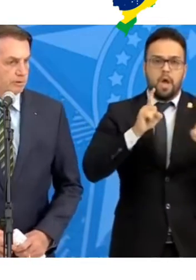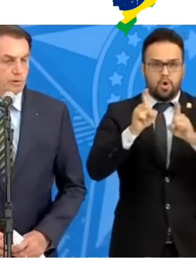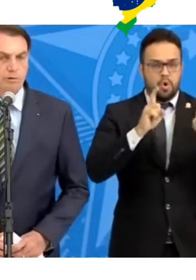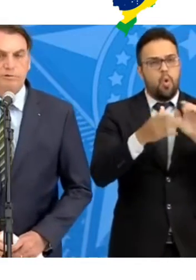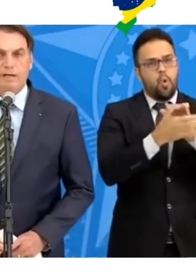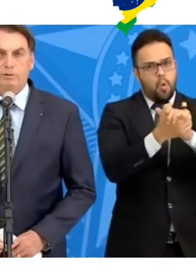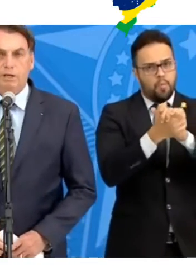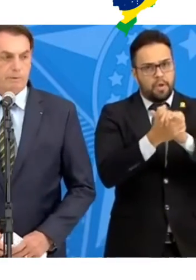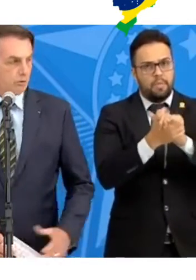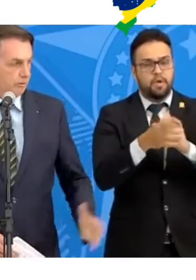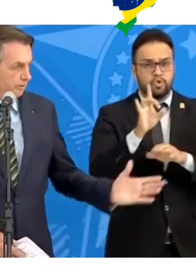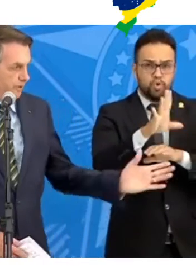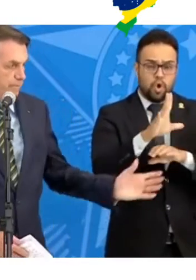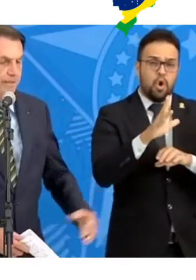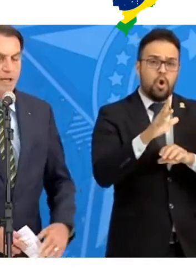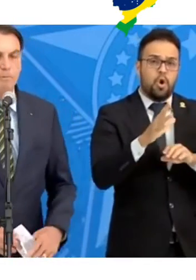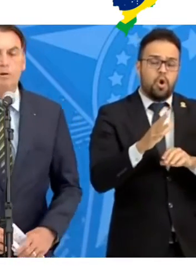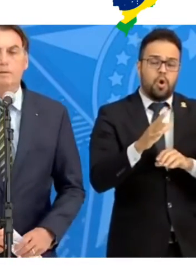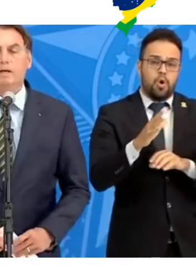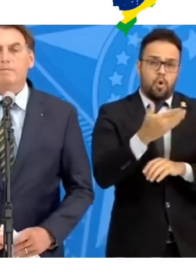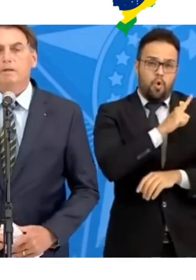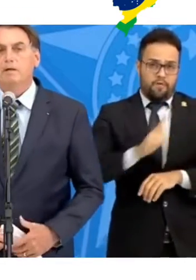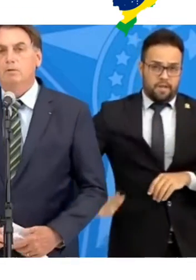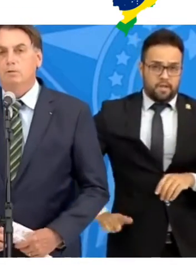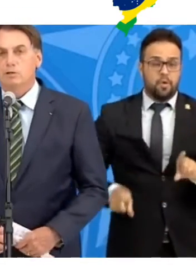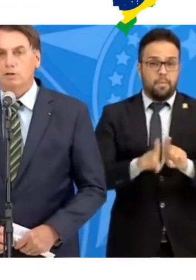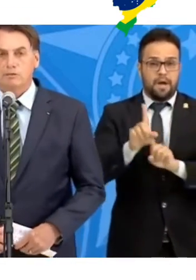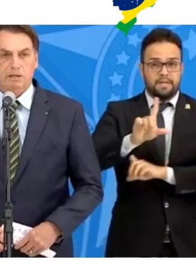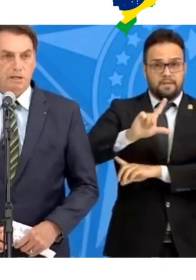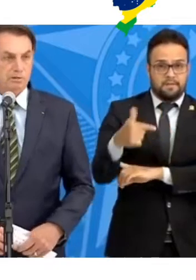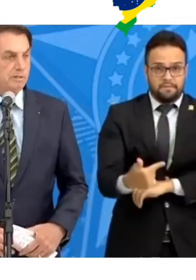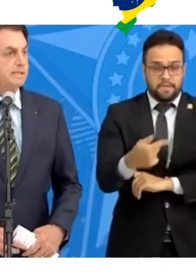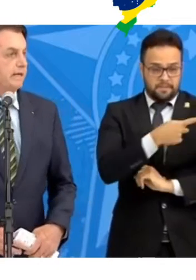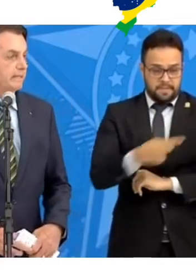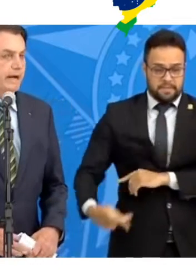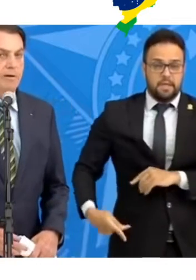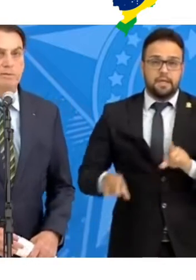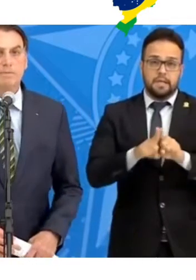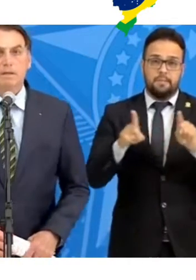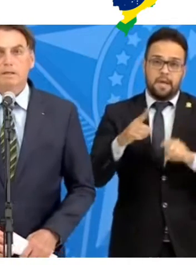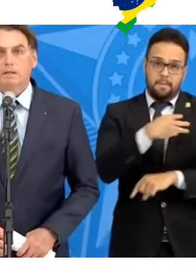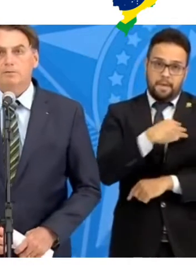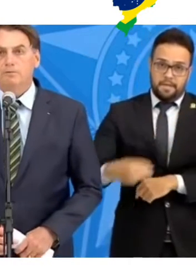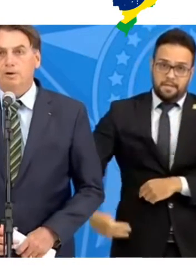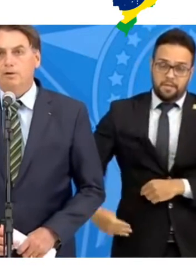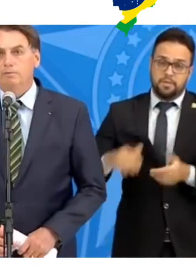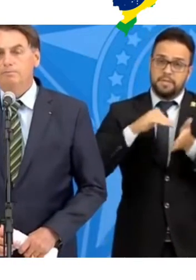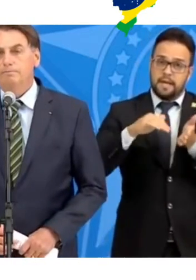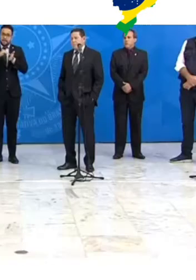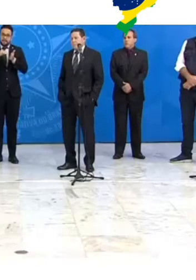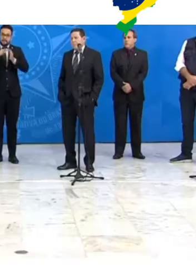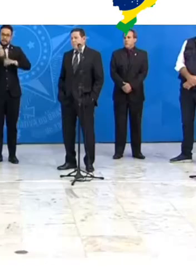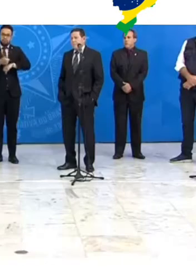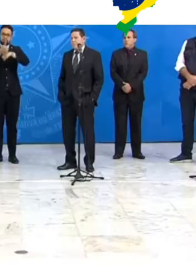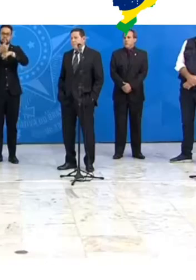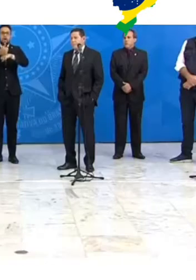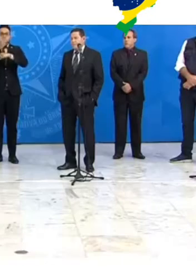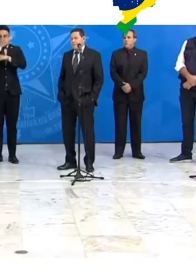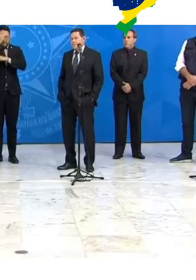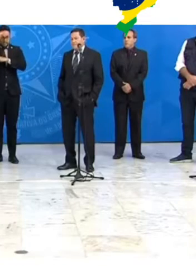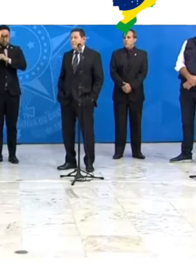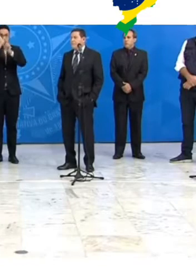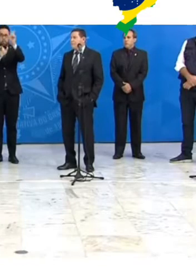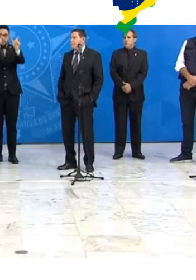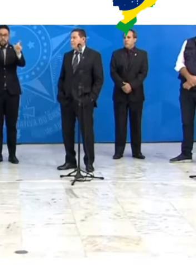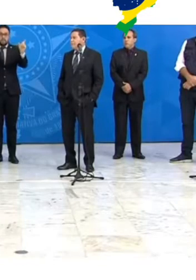cumprimento não só os governadores, bem como meu vice-presidente da República, os senhores ministros e secretários, que foram pessoas que